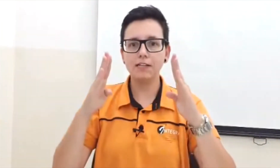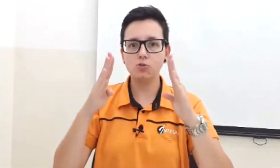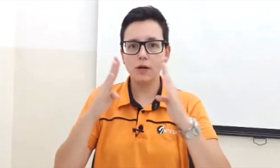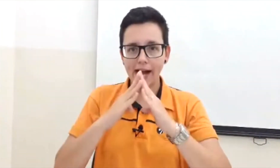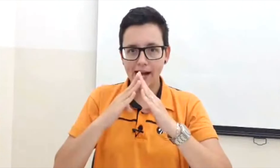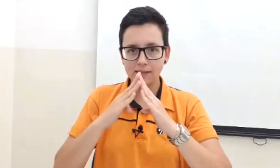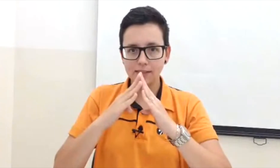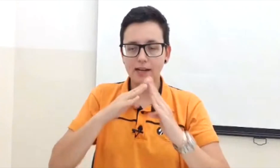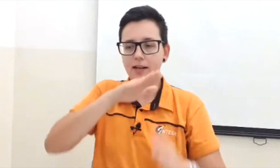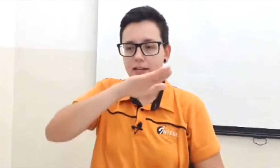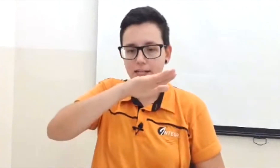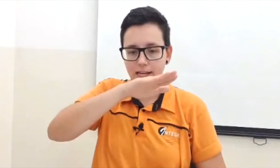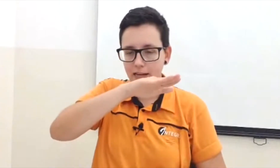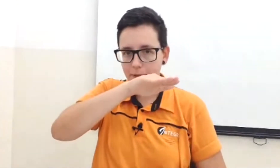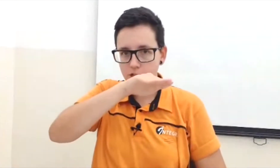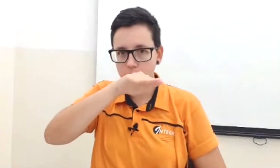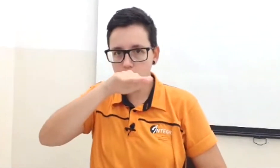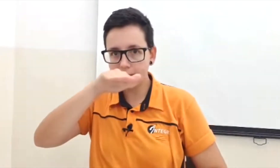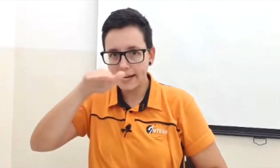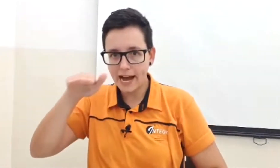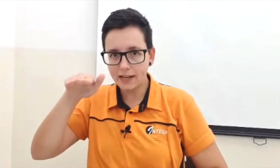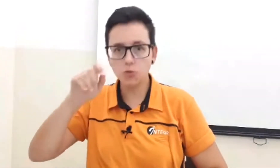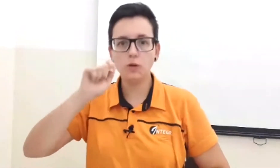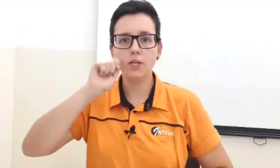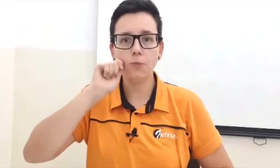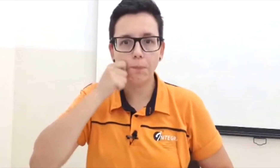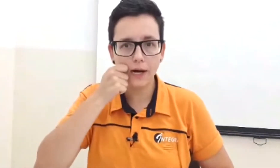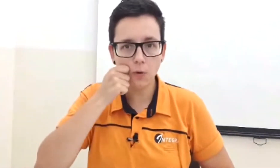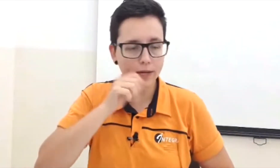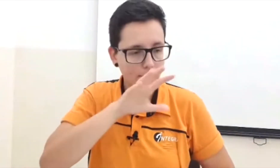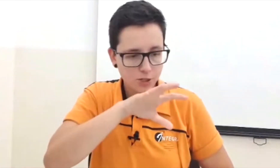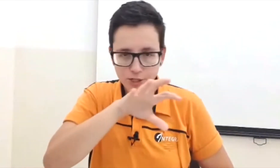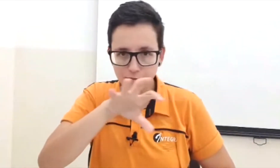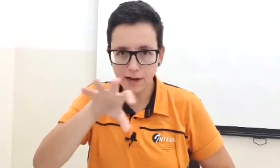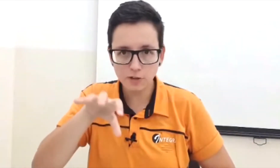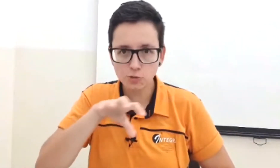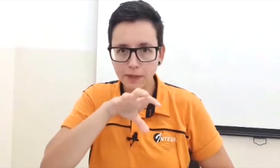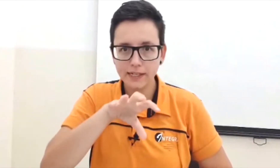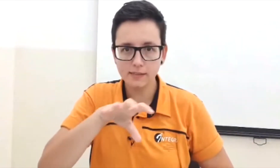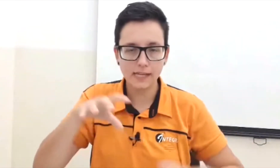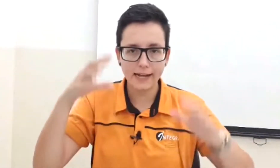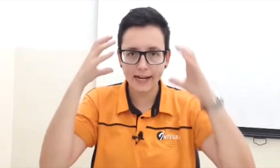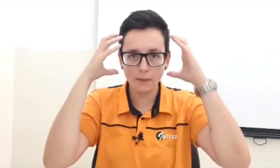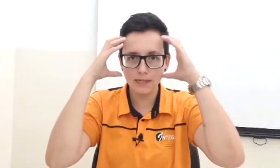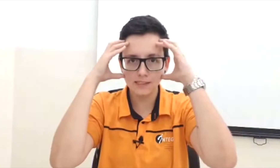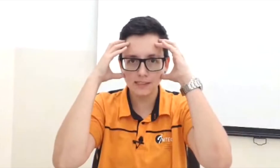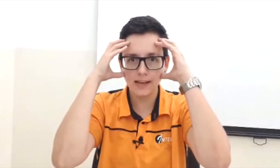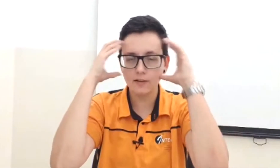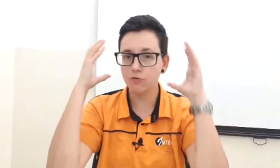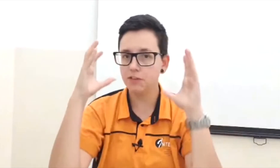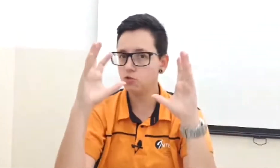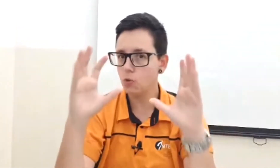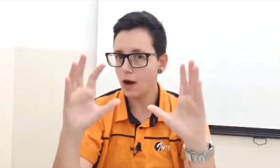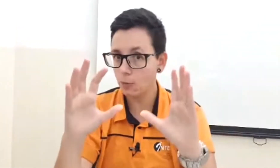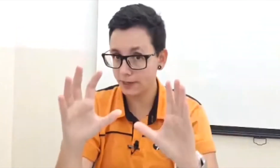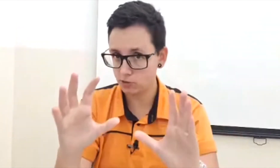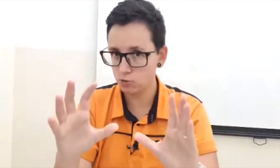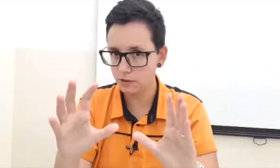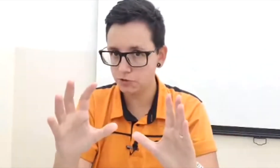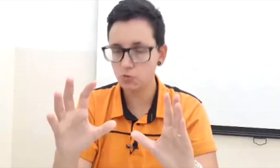o casa, ele imagina um telhado e o pão, ele imagina vários pães. Aí na cabeça dele, no visual, porque surdo é